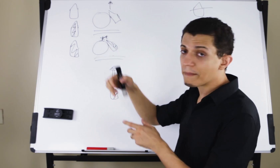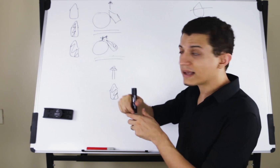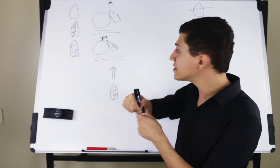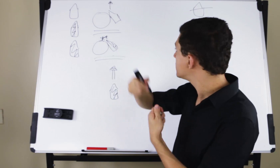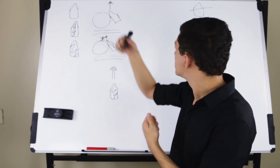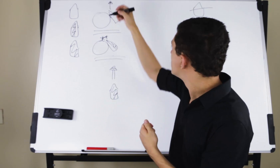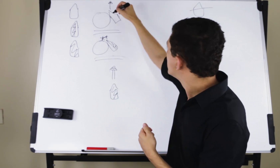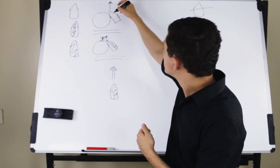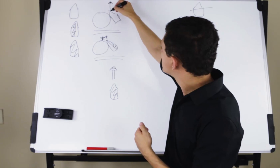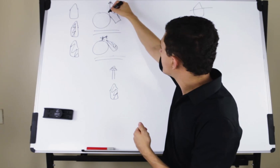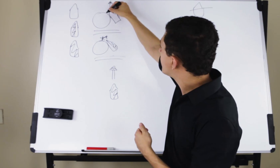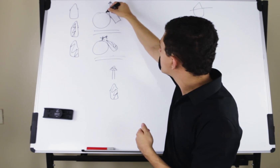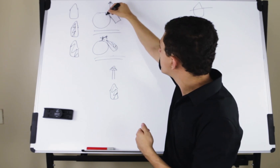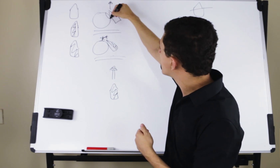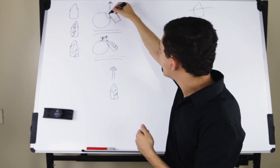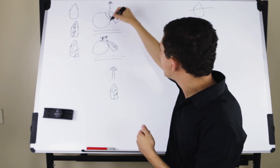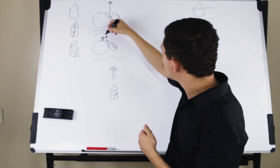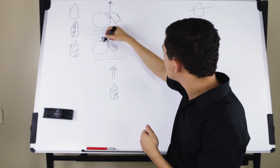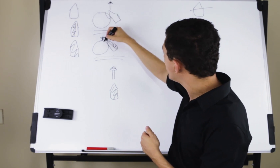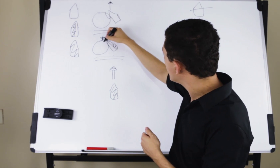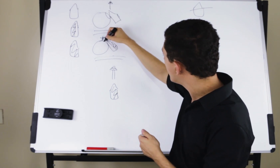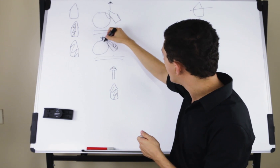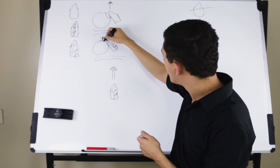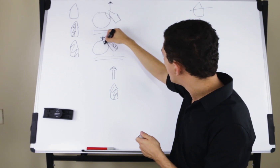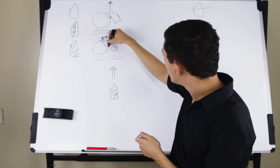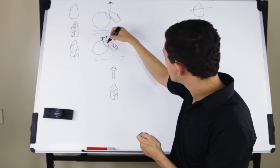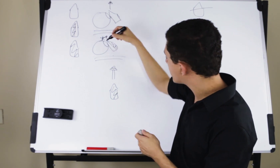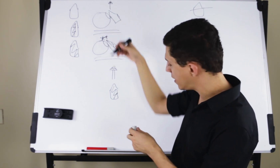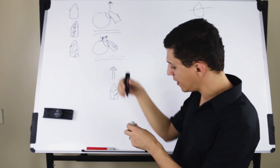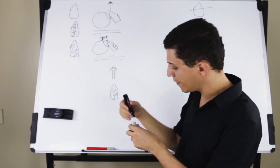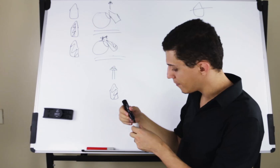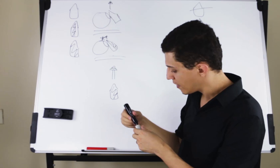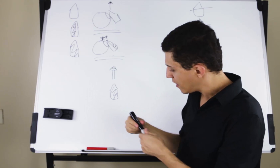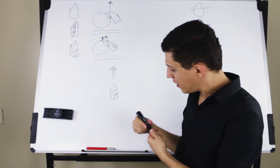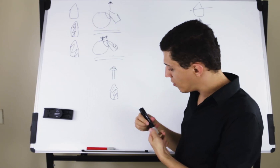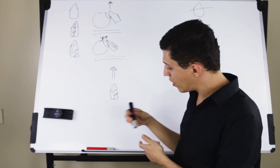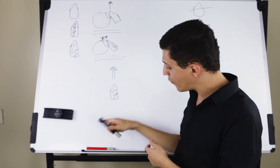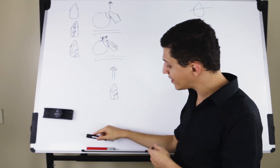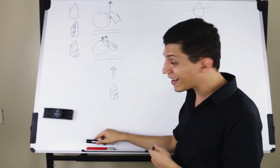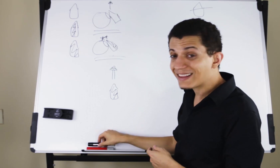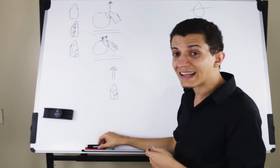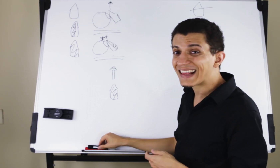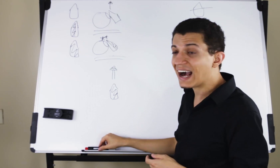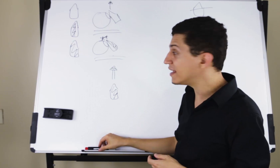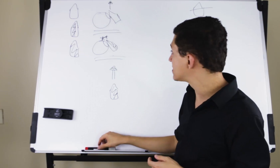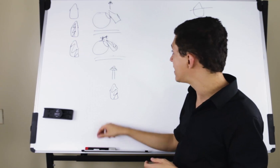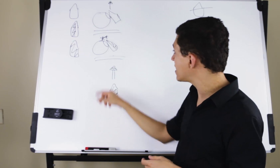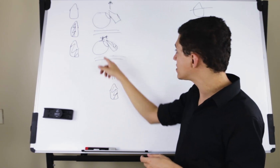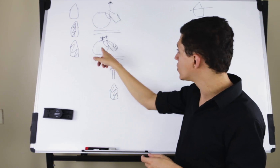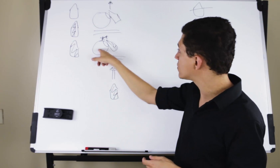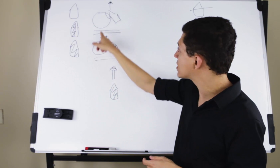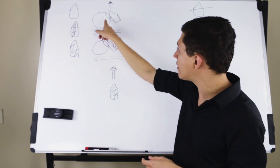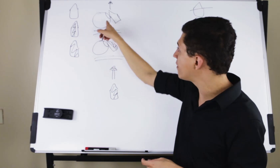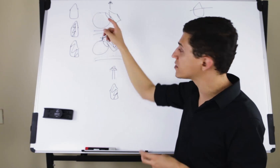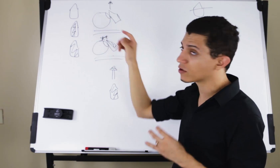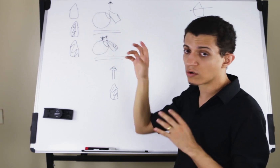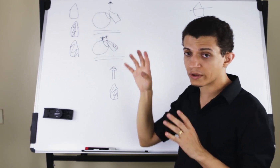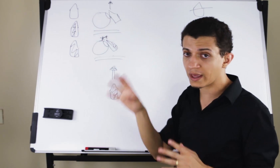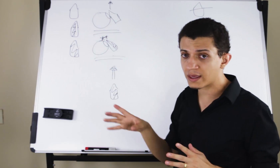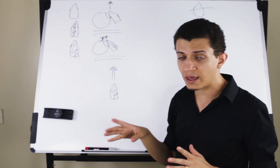cabeça. Está faltando um grafema aqui, outro aqui. Eu não vou entrar em detalhes desses outros grafemas que eu coloquei